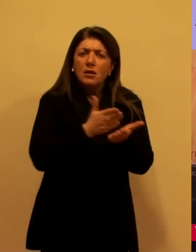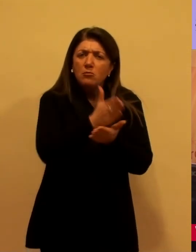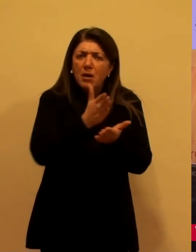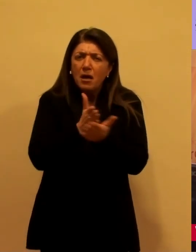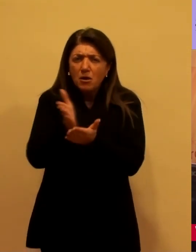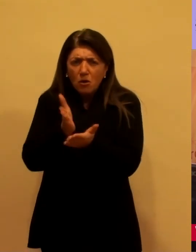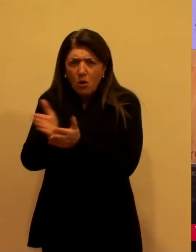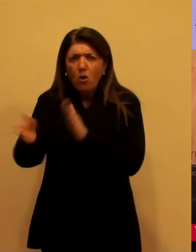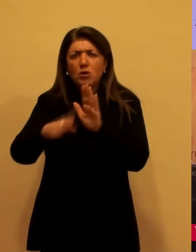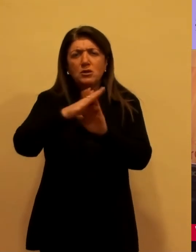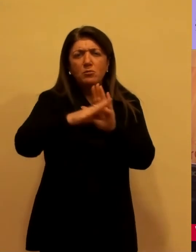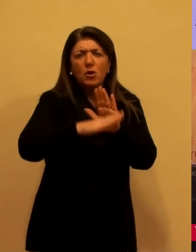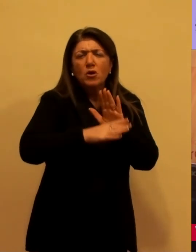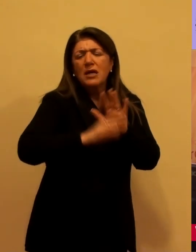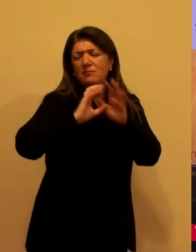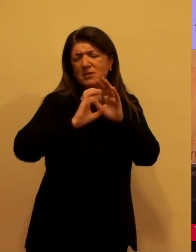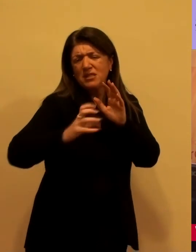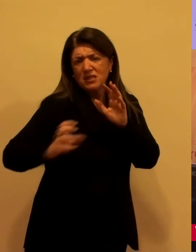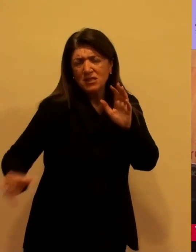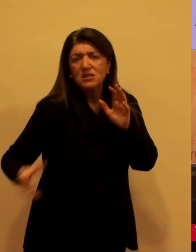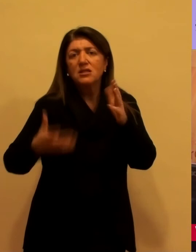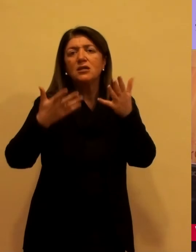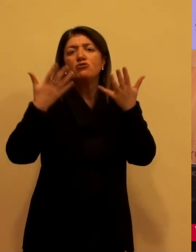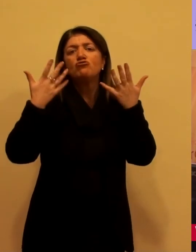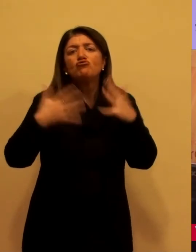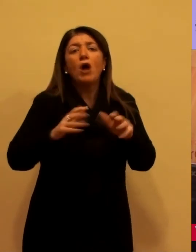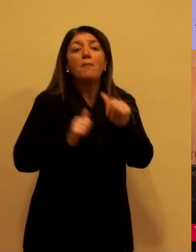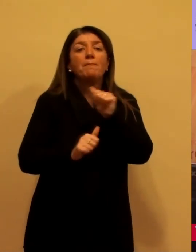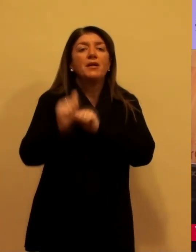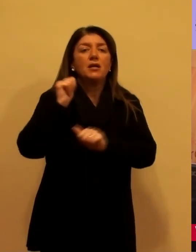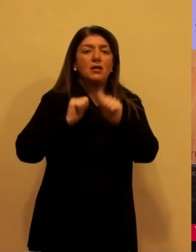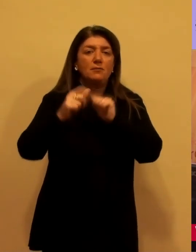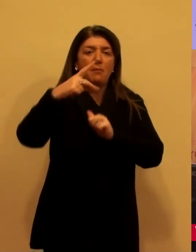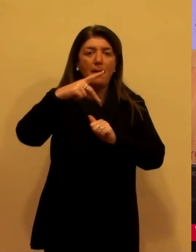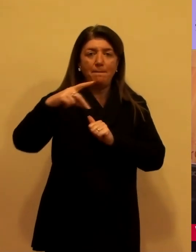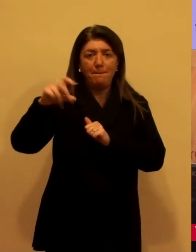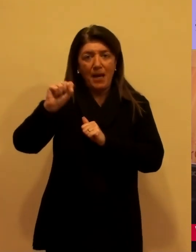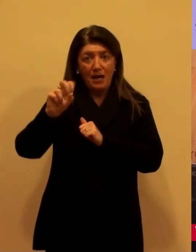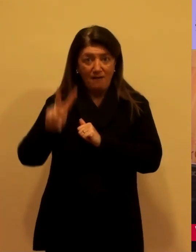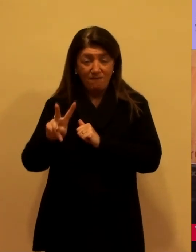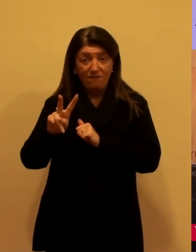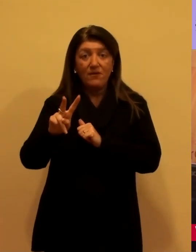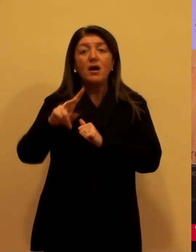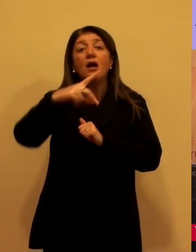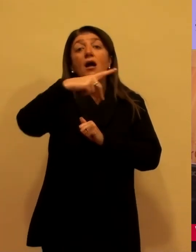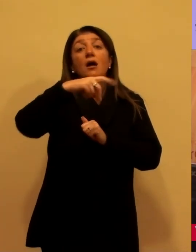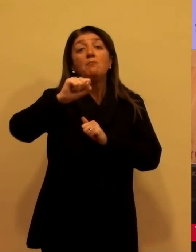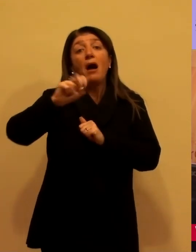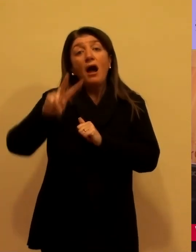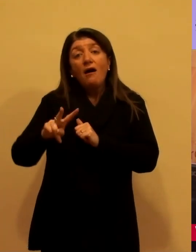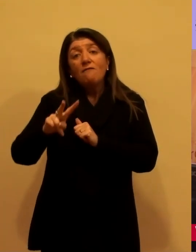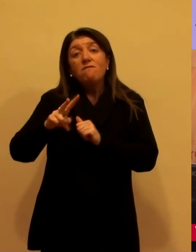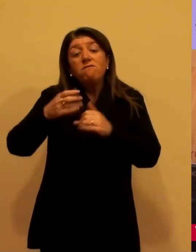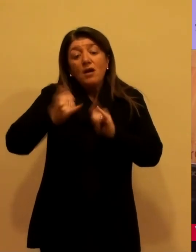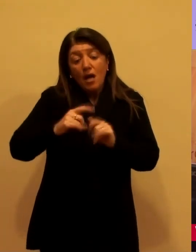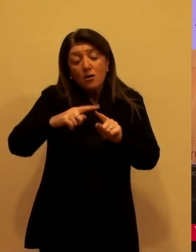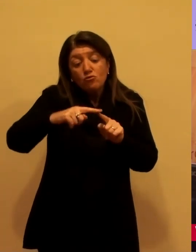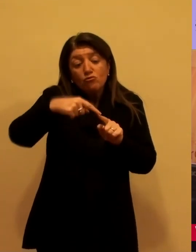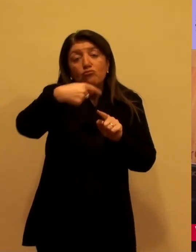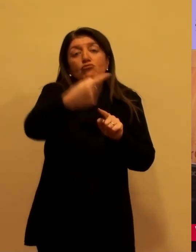programmazioni differenti che comunque sono nate già prima del PAV, quindi il PAV è nato come contenuto in lunghi anni